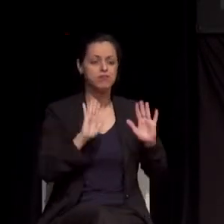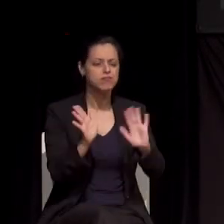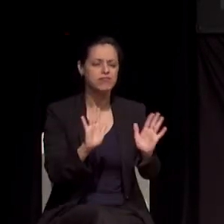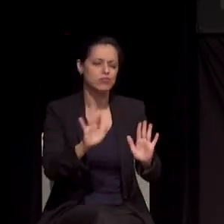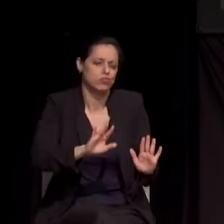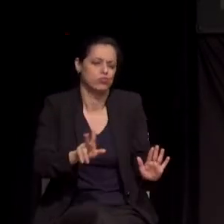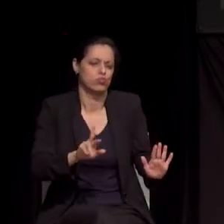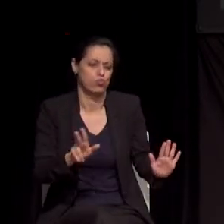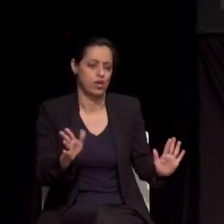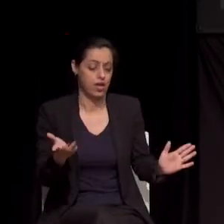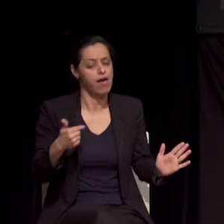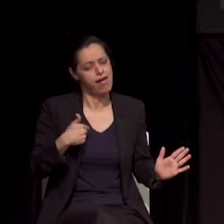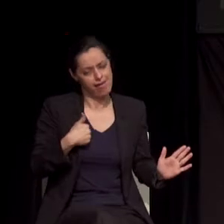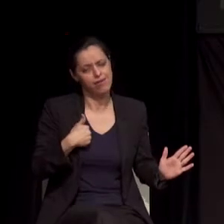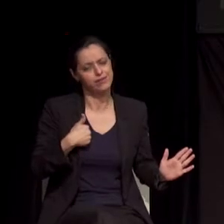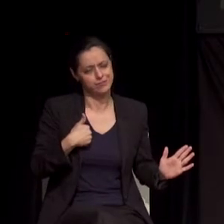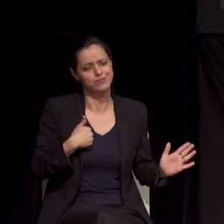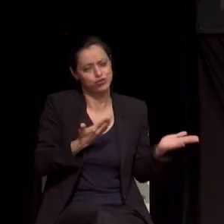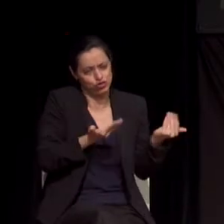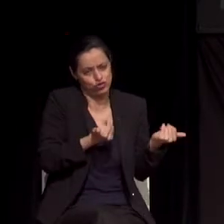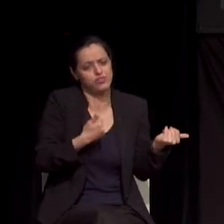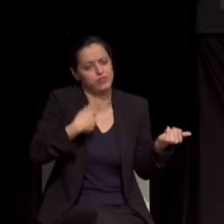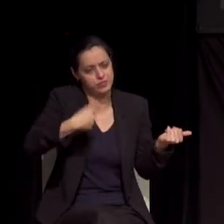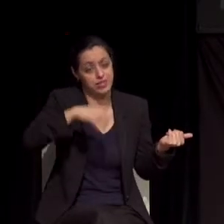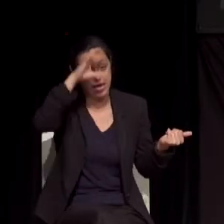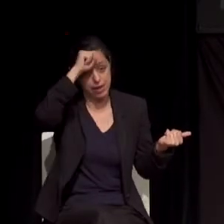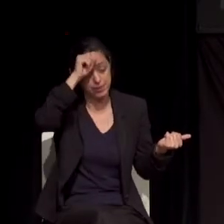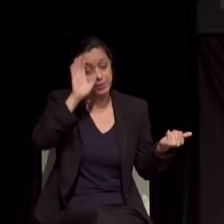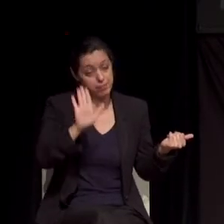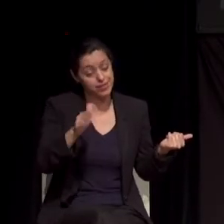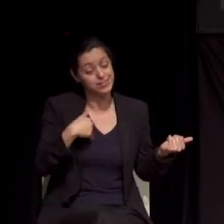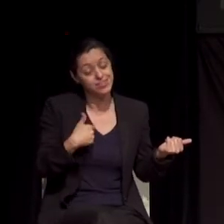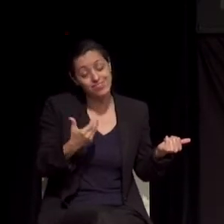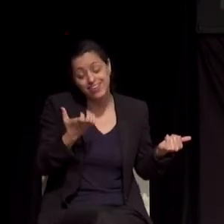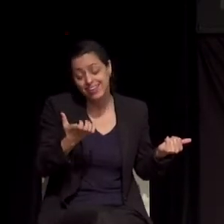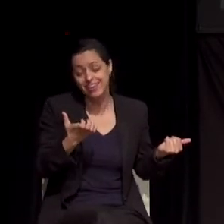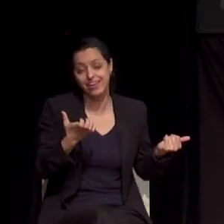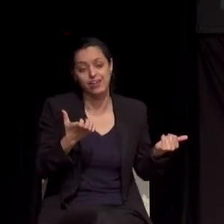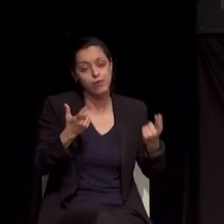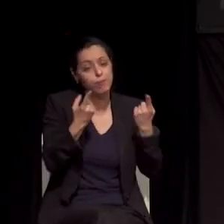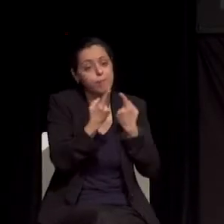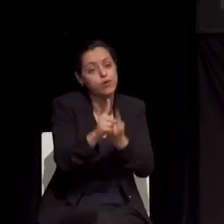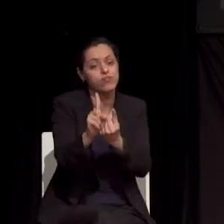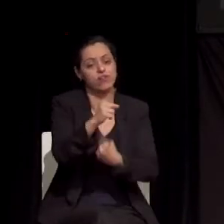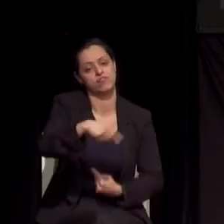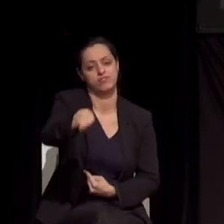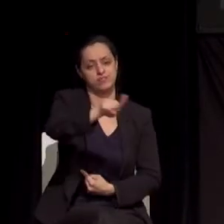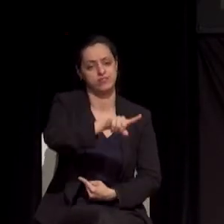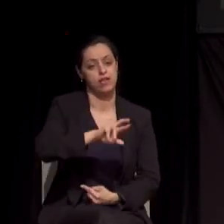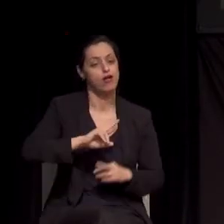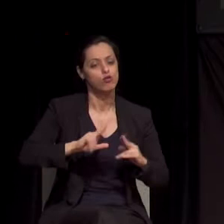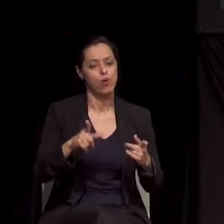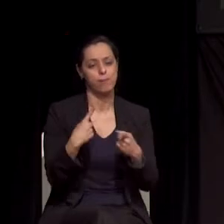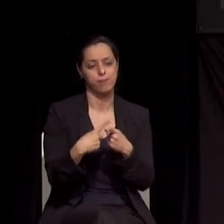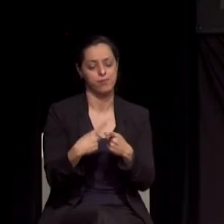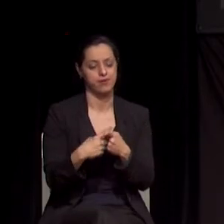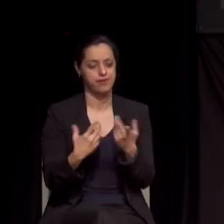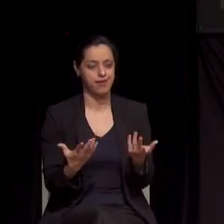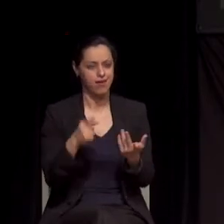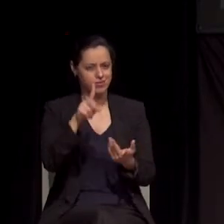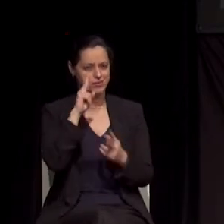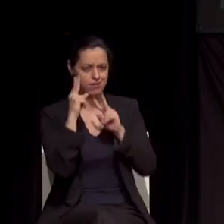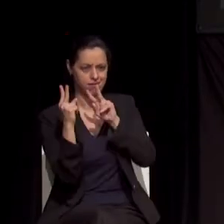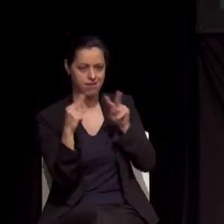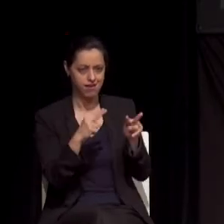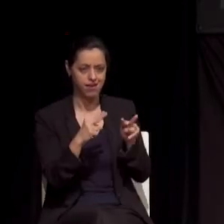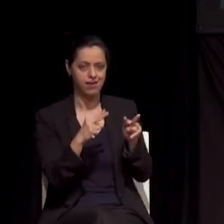ainda tenho muito que aprender, mas eu gostaria de deixar essa provocação, que é o quanto vocês reconhecem